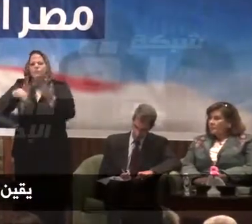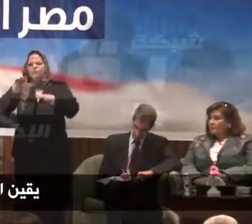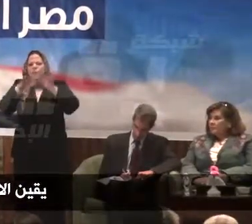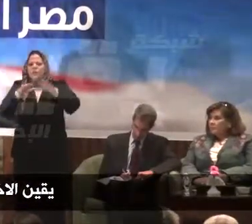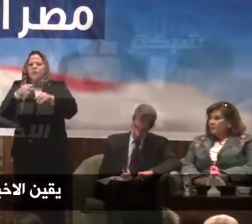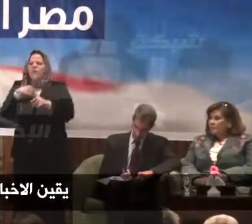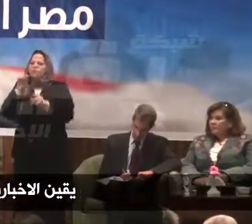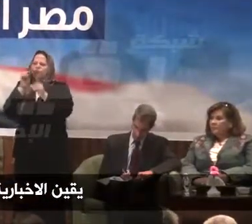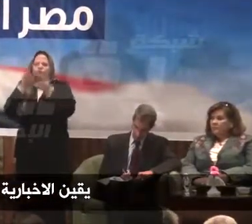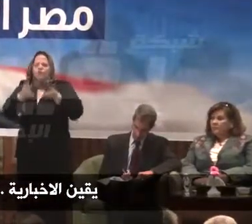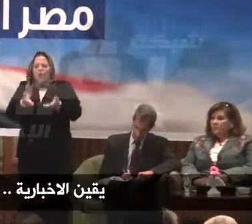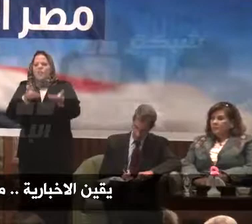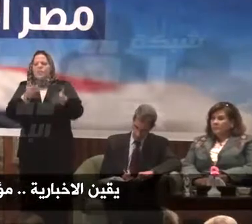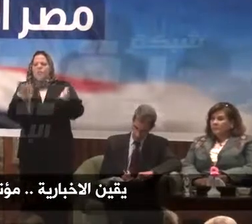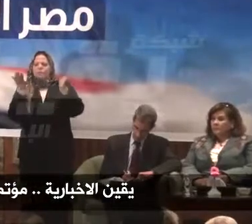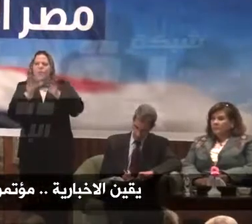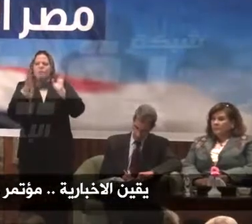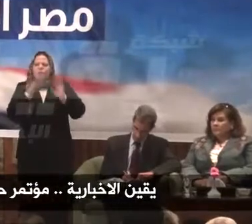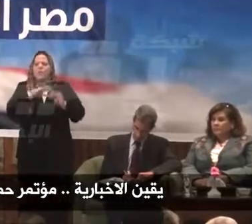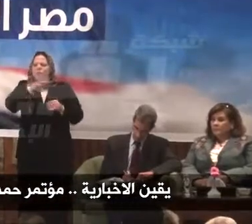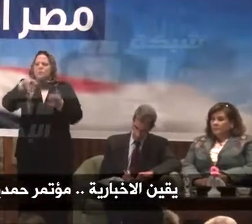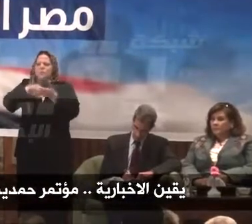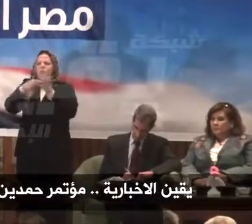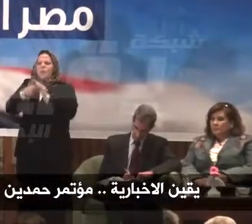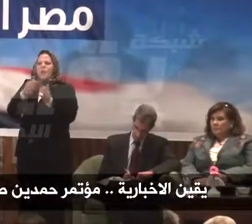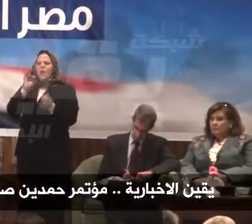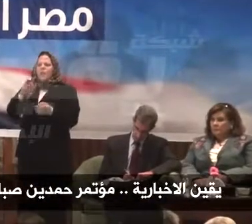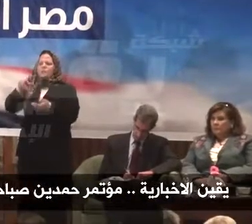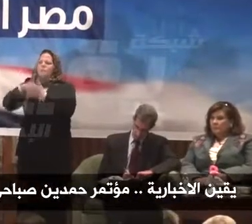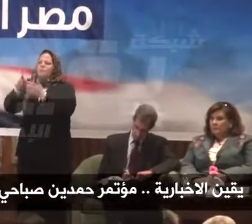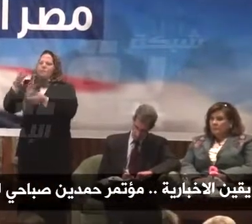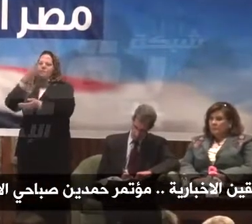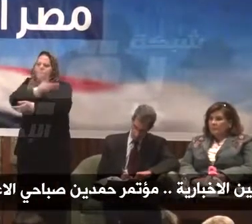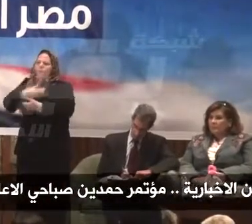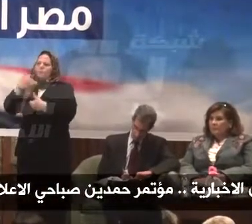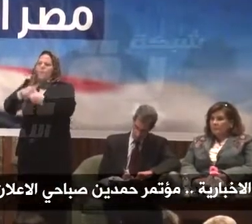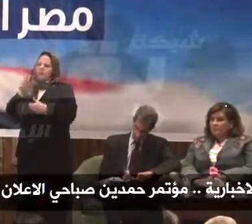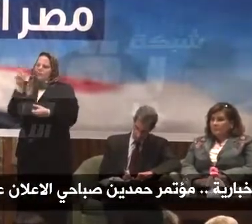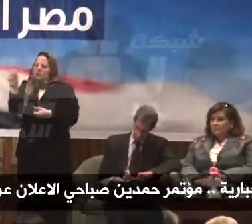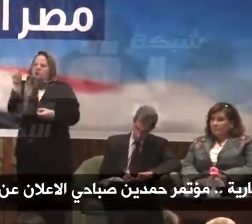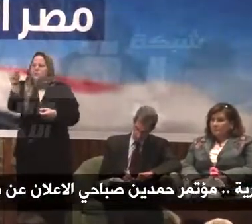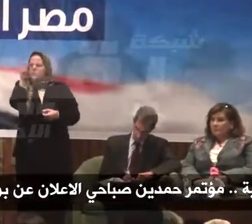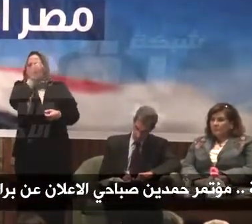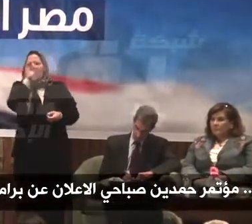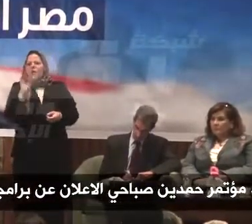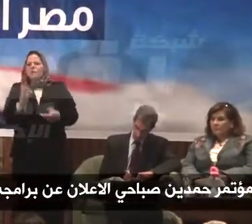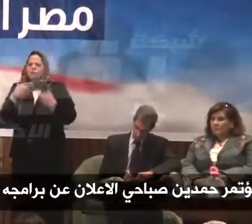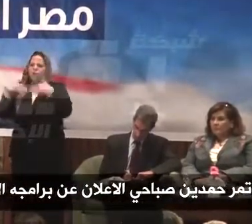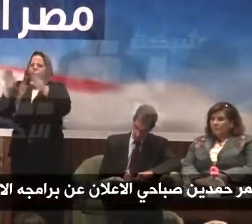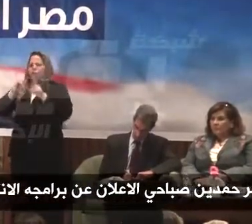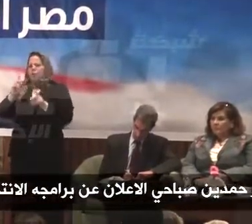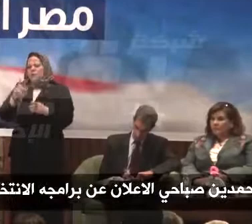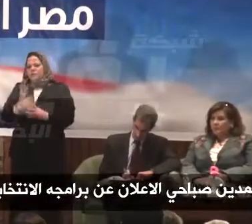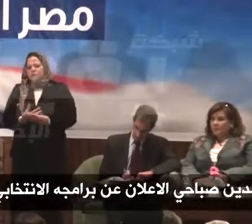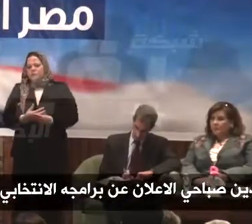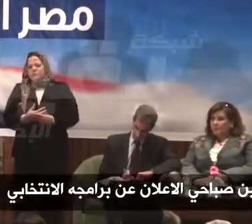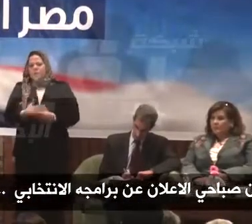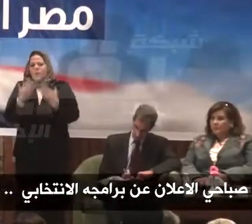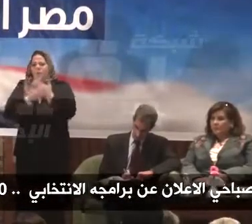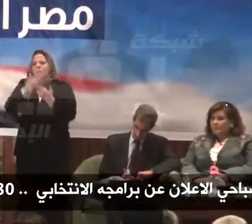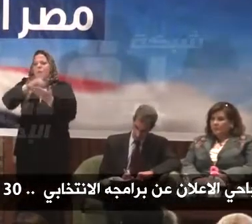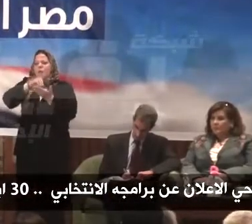والقصاص لشهدائنا ولمصابينا في إطار عملية كاملة.